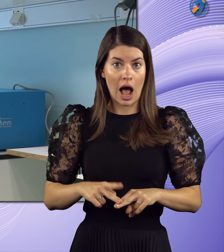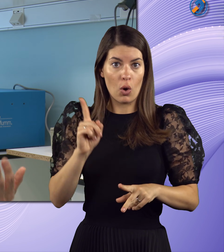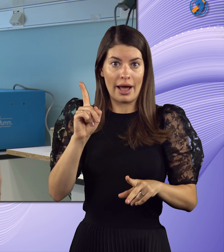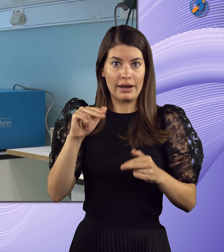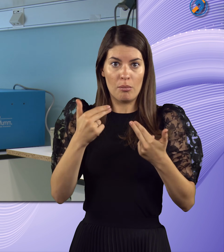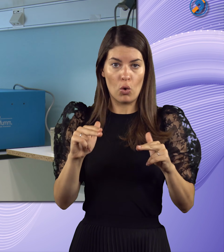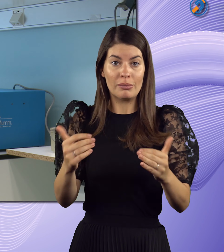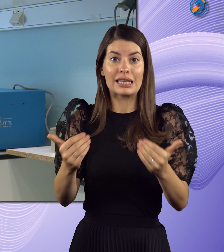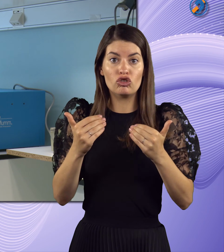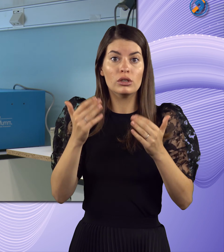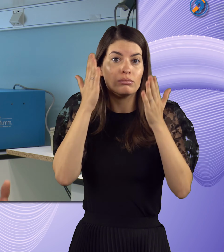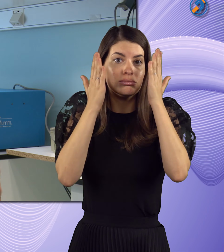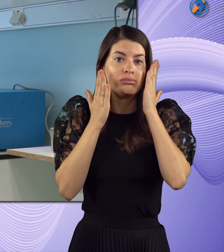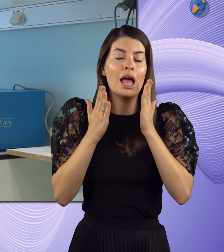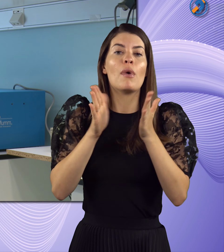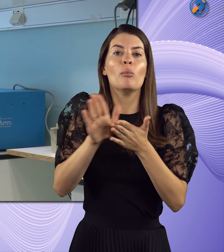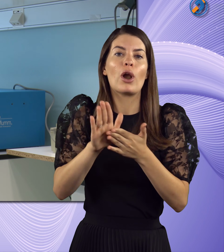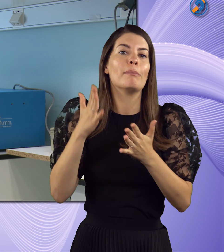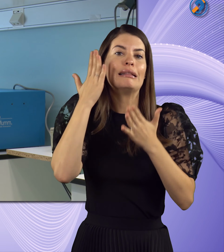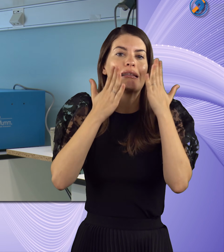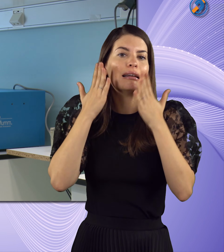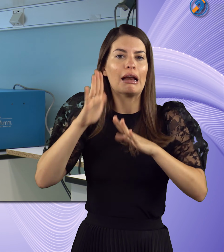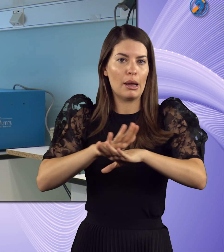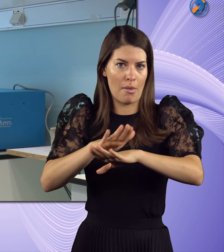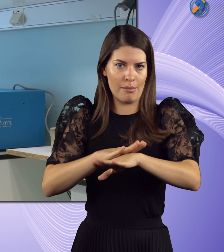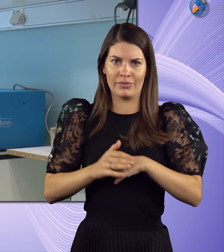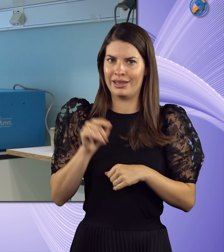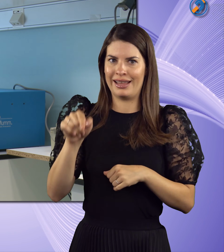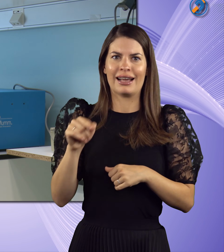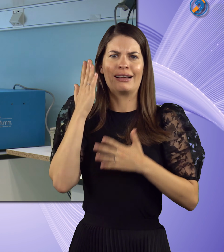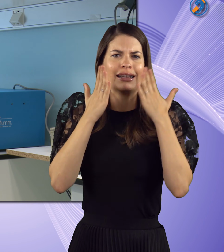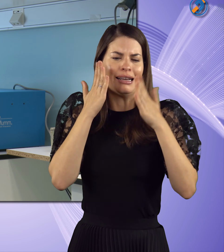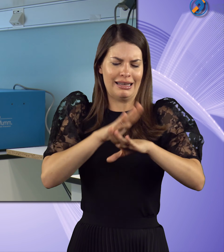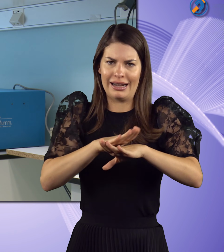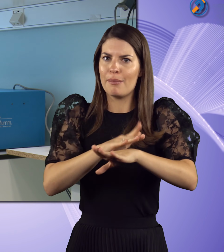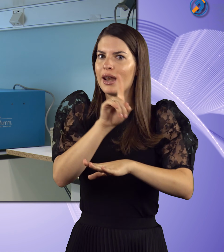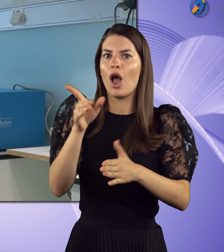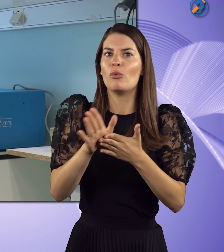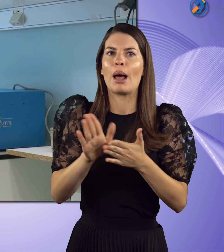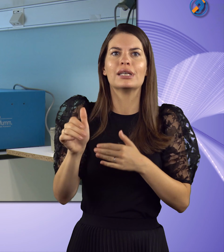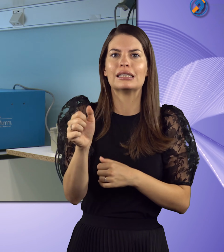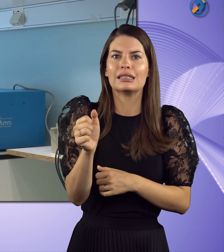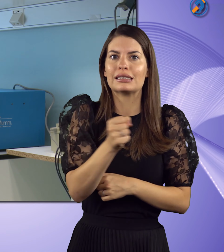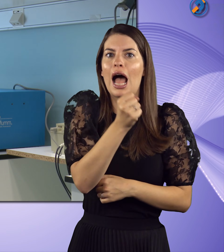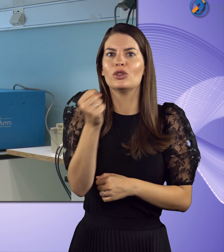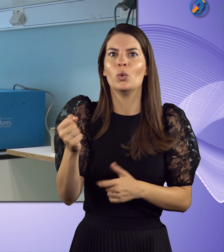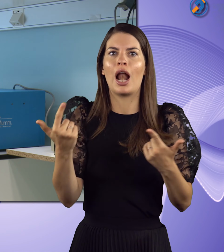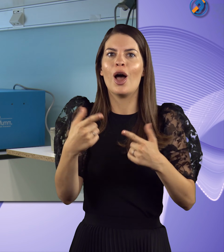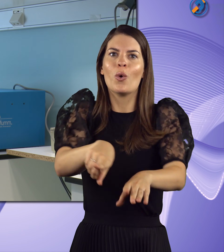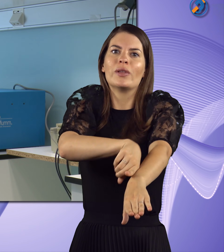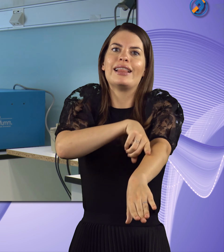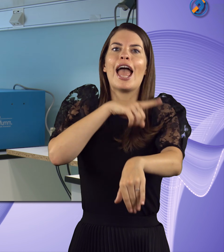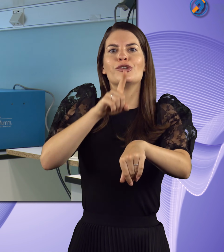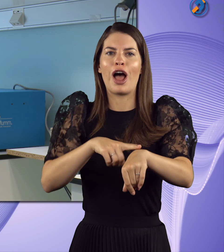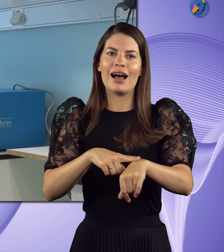ostalo, kar ne moremo zaščititi z obleko, se pa uporabljajo zaščitne kreme. Ne uporabljamo jih zato, da lahko smo dlje na soncu. To je v